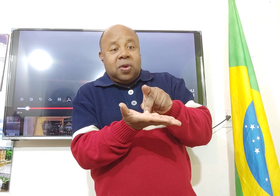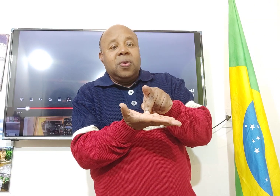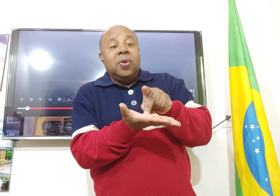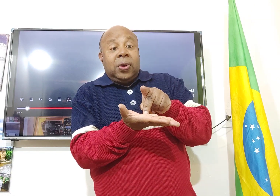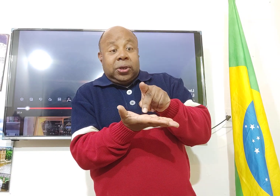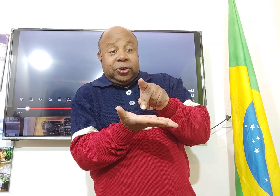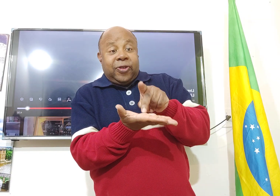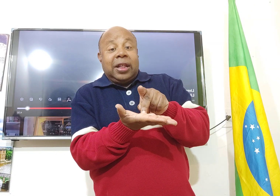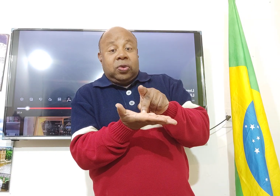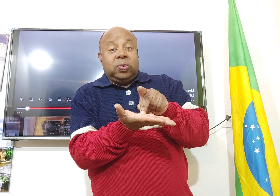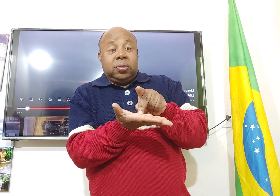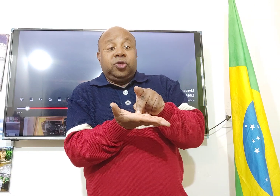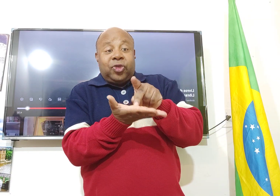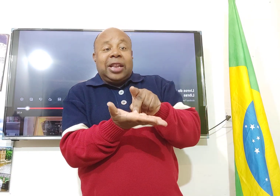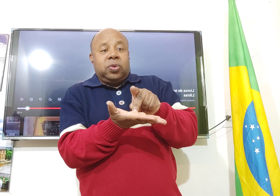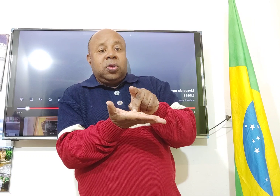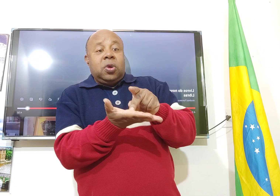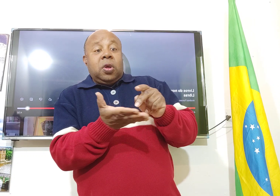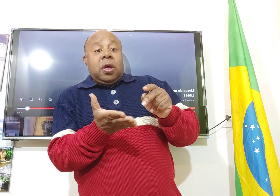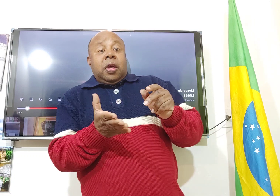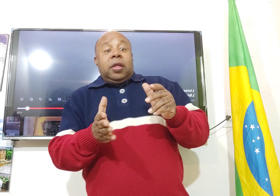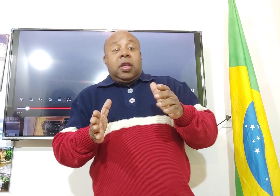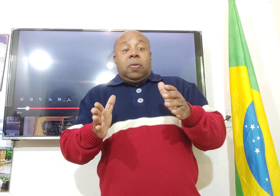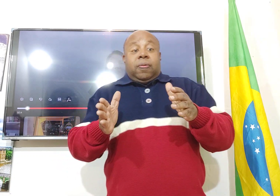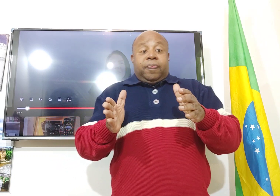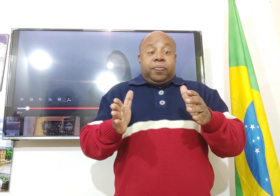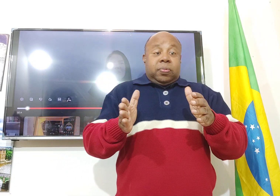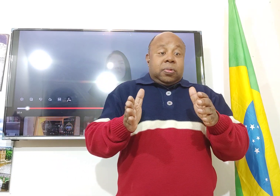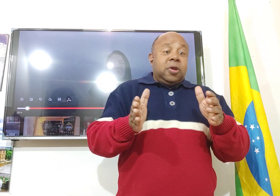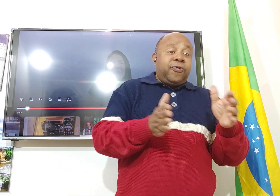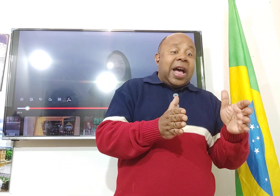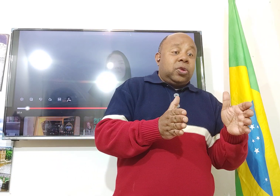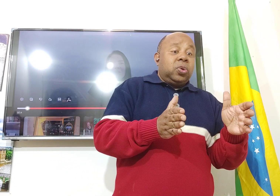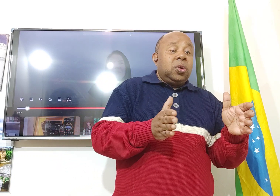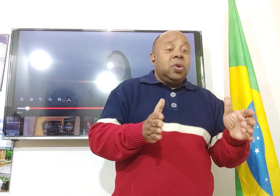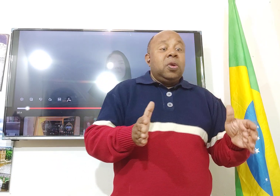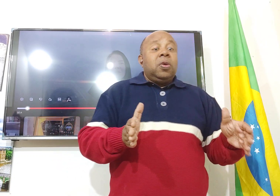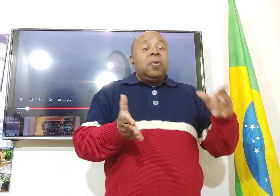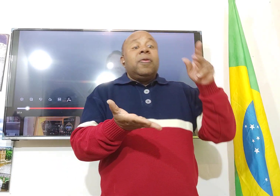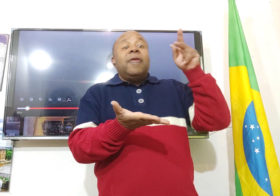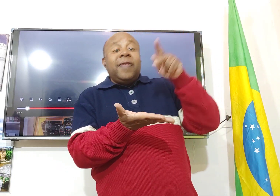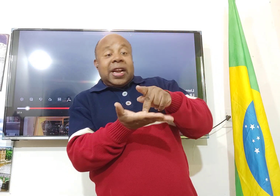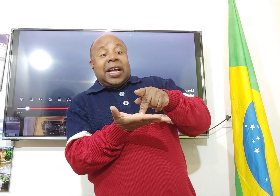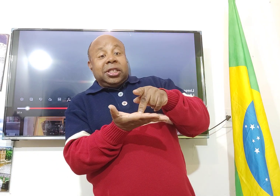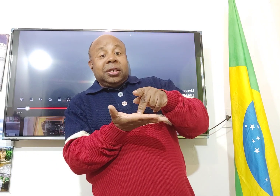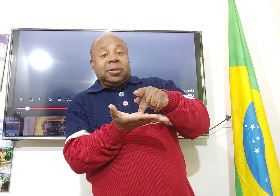Entendeu? De fato. Então, de fato. Verdade.